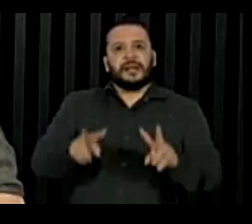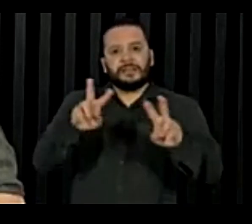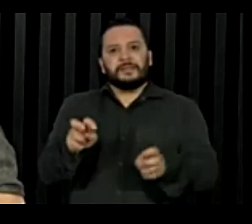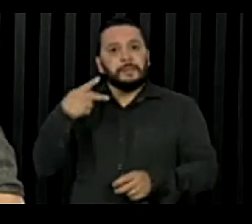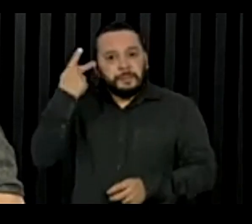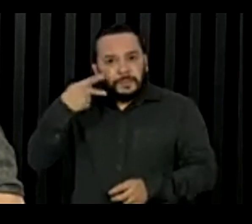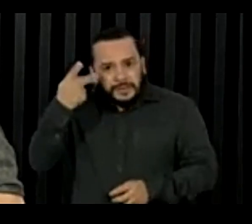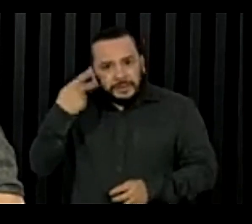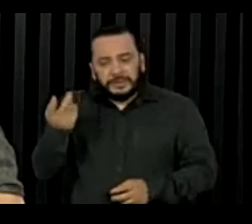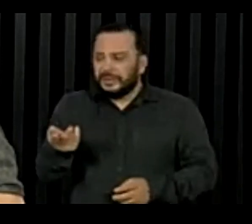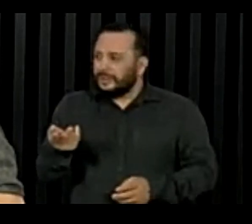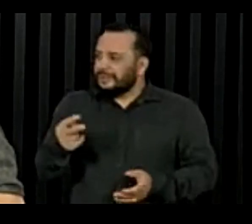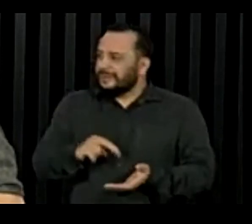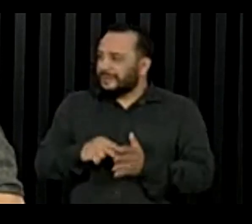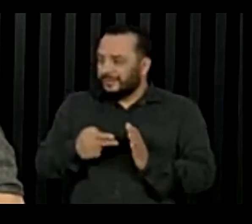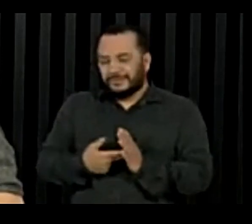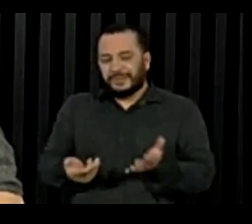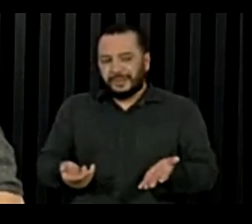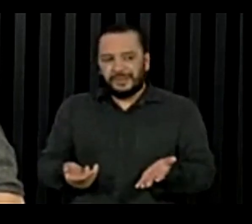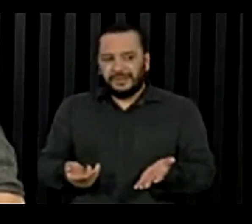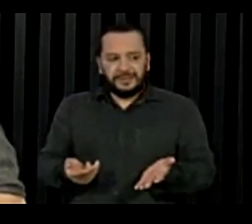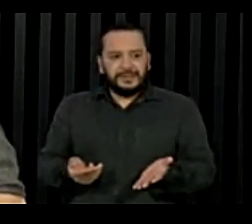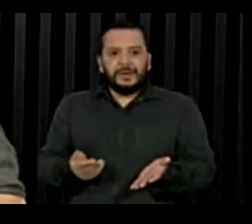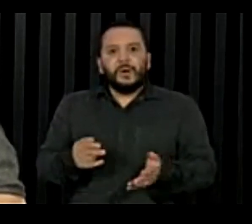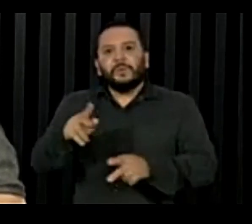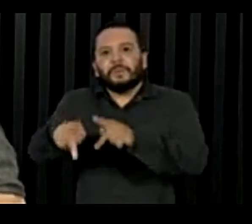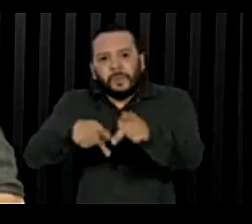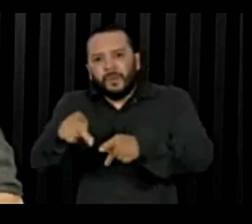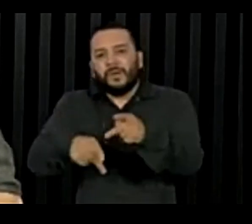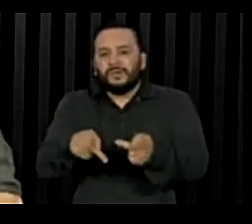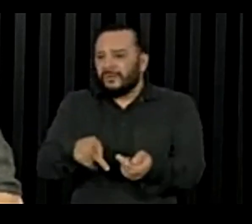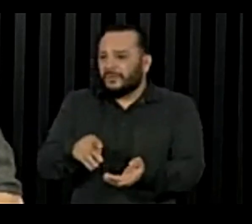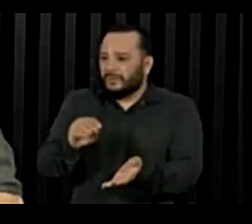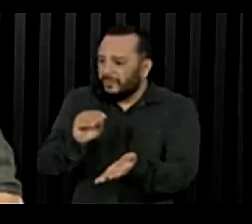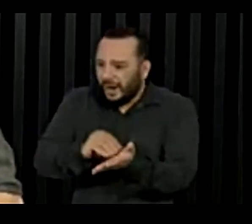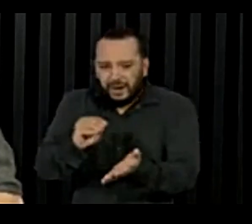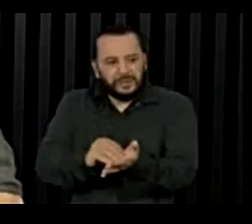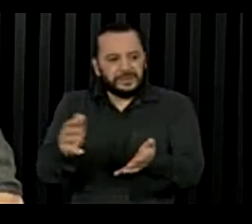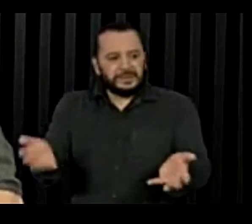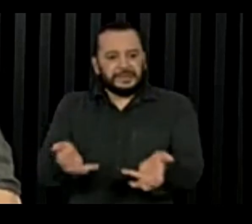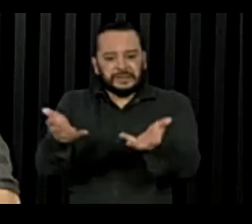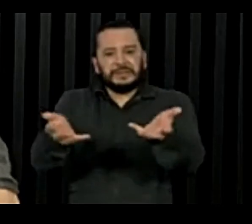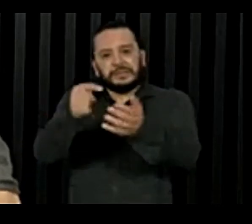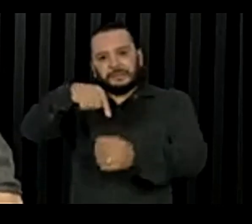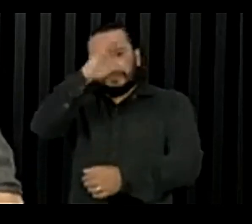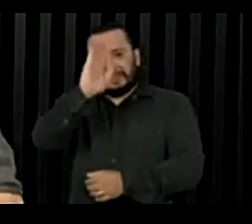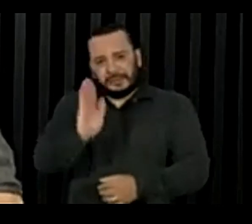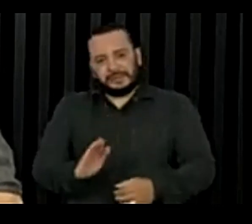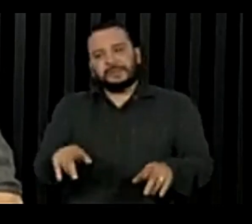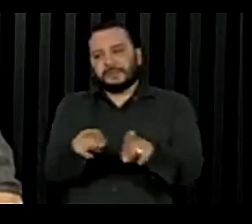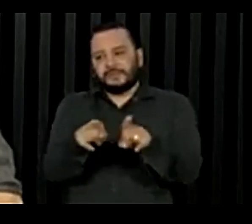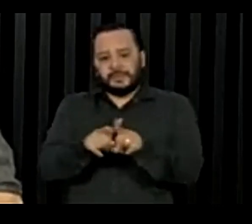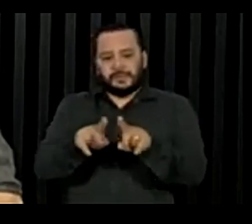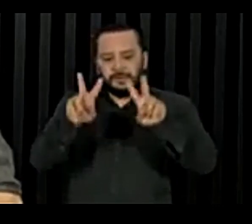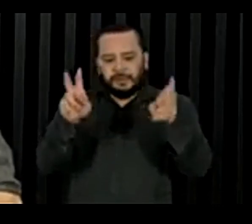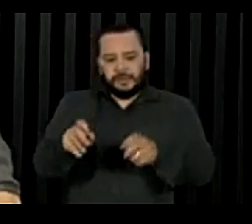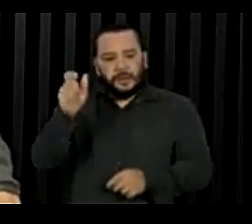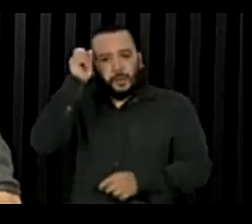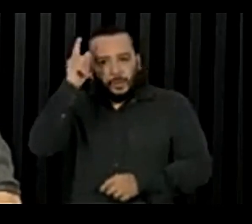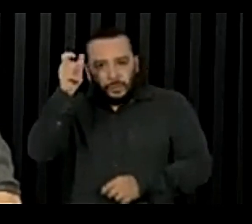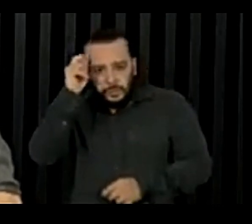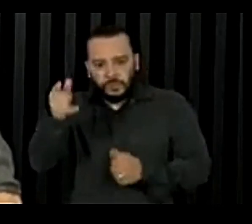carência. Eu acho que, infelizmente, a gente está vivendo um momento de carência no Brasil em relação à cultura, em relação